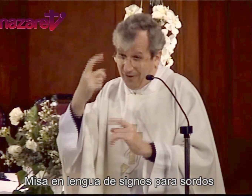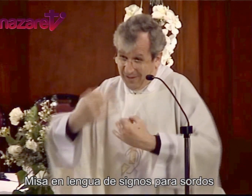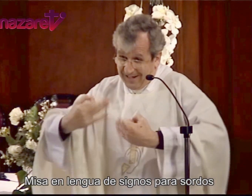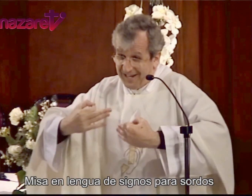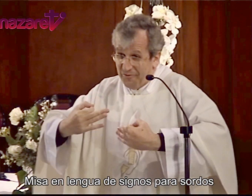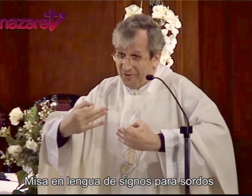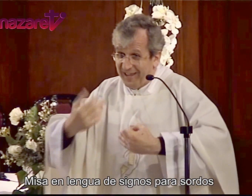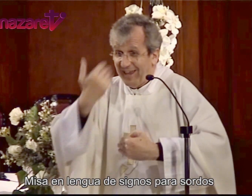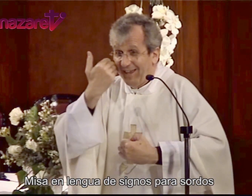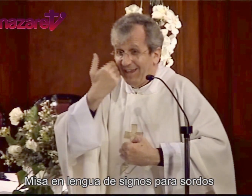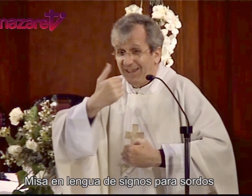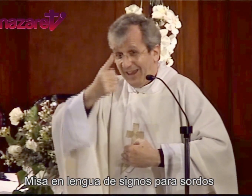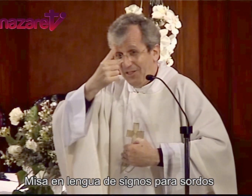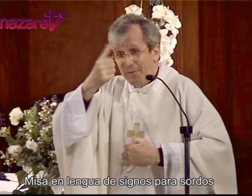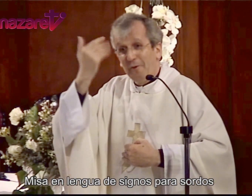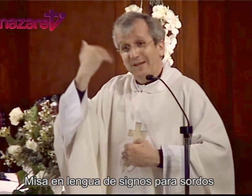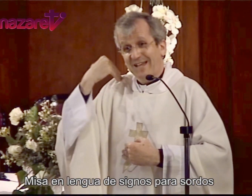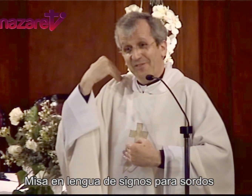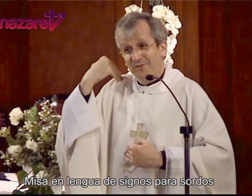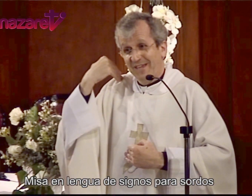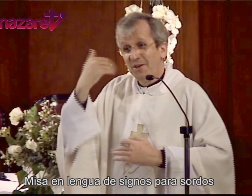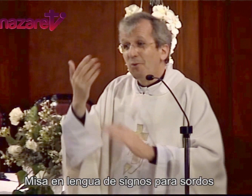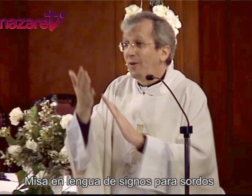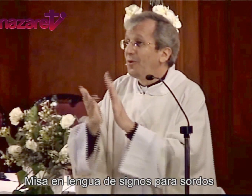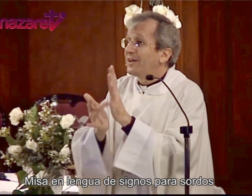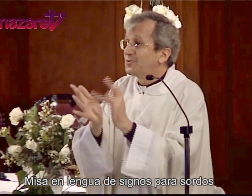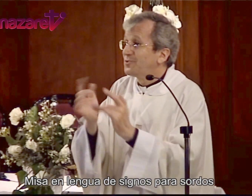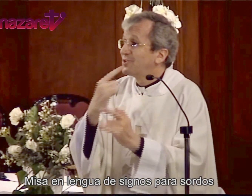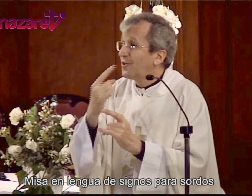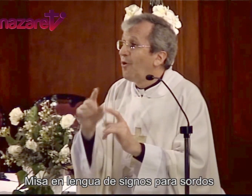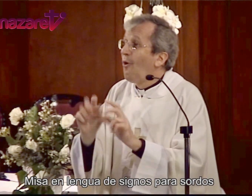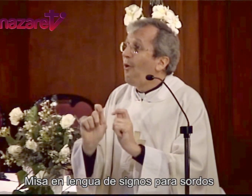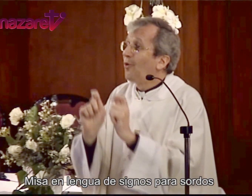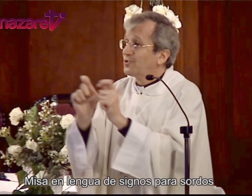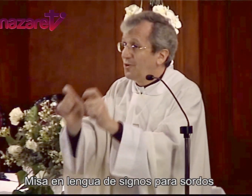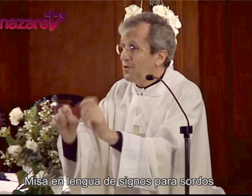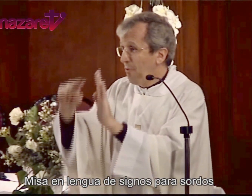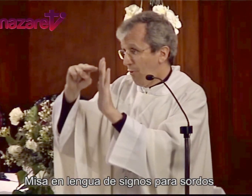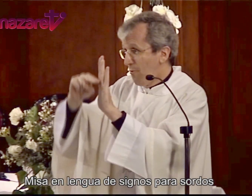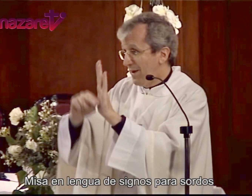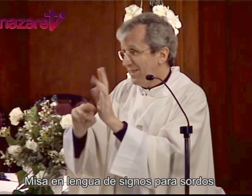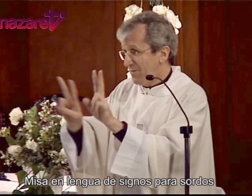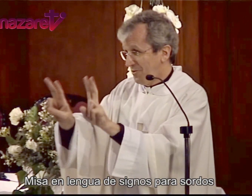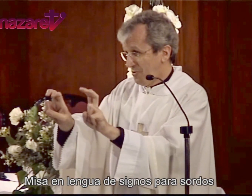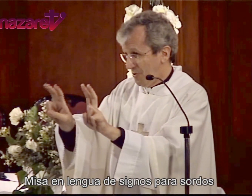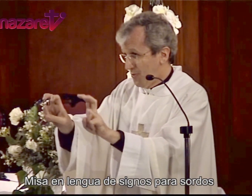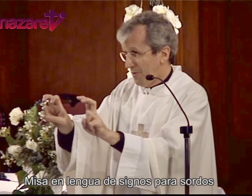acordáis seguro El domingo pasado Cuando Jesús nos dijo Os doy un mandamiento nuevo